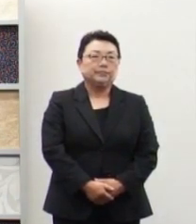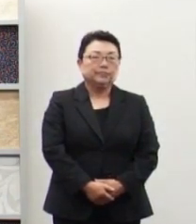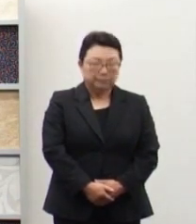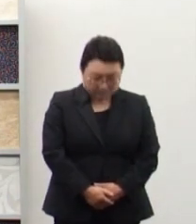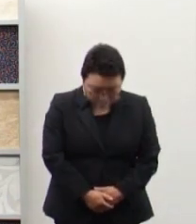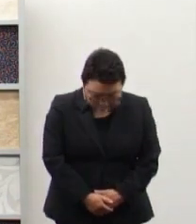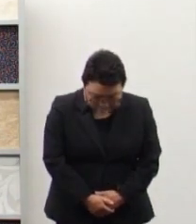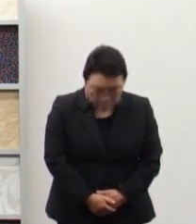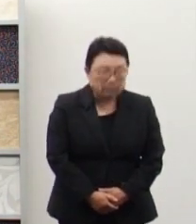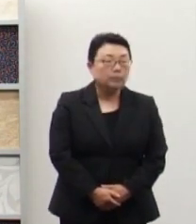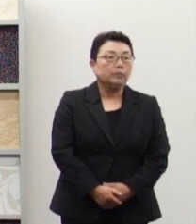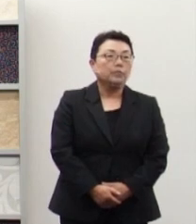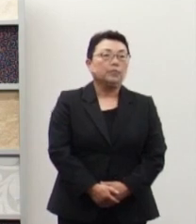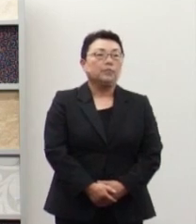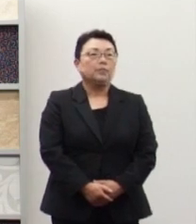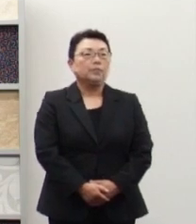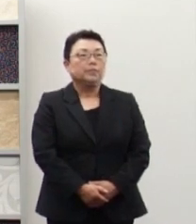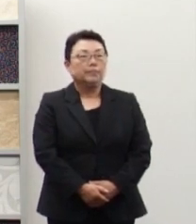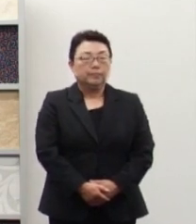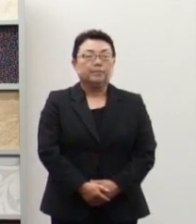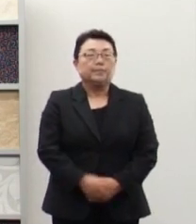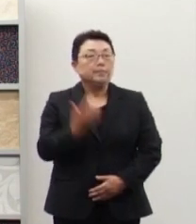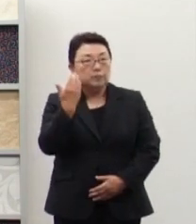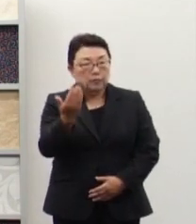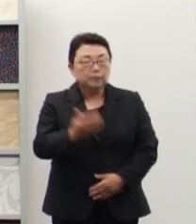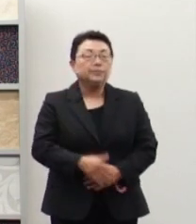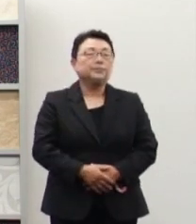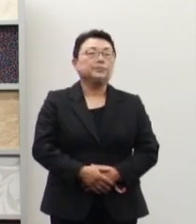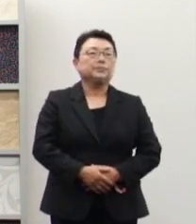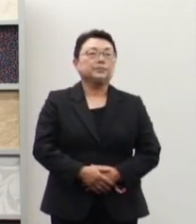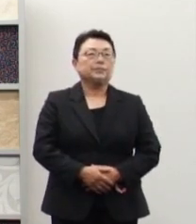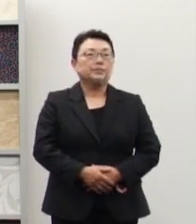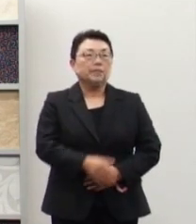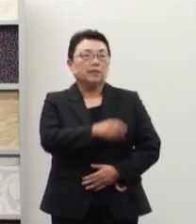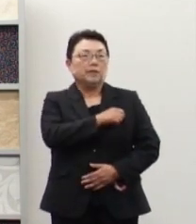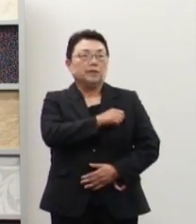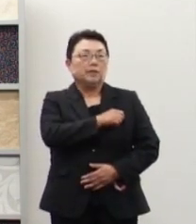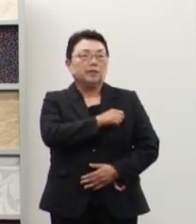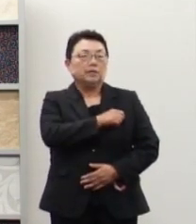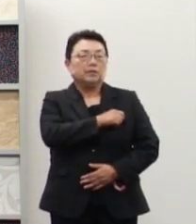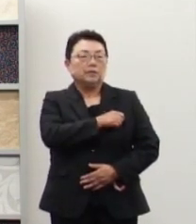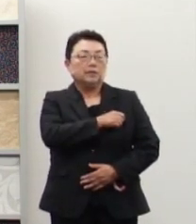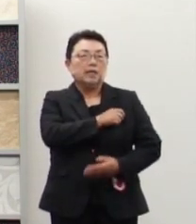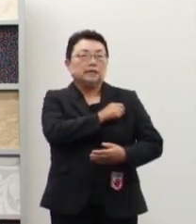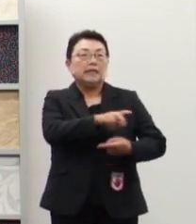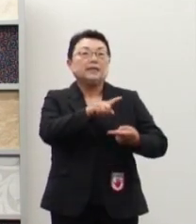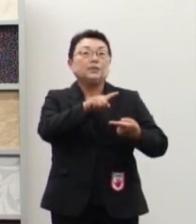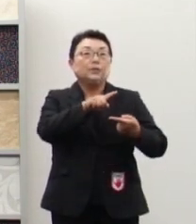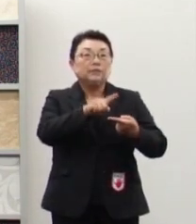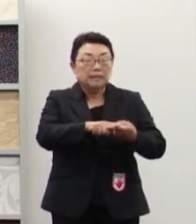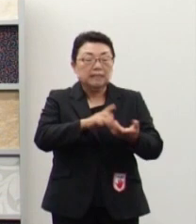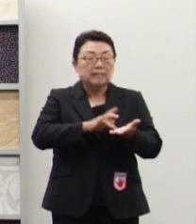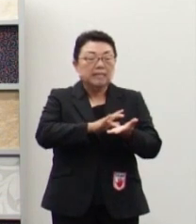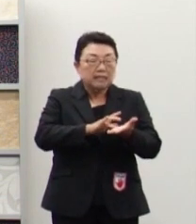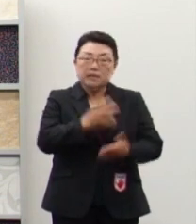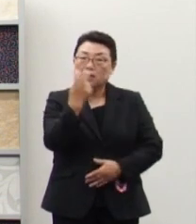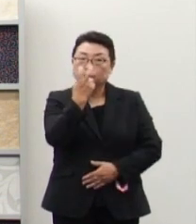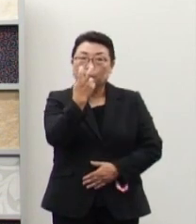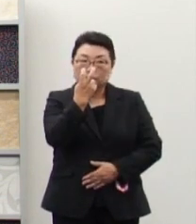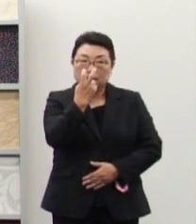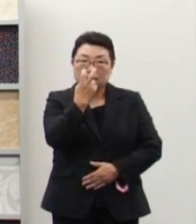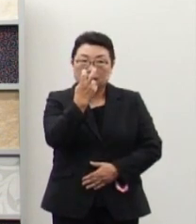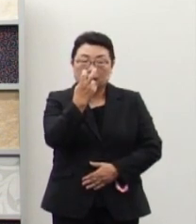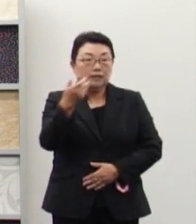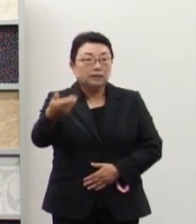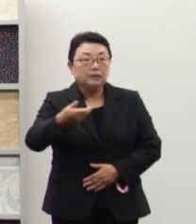さん。 山梨放送の小林と申します。積極的疫学調査についてお答えしたいんですけど、この2つ目の